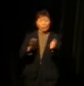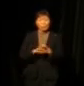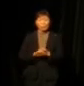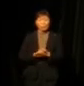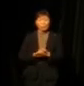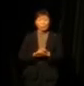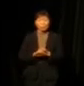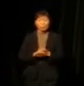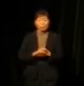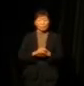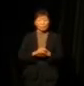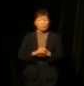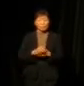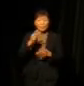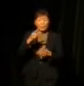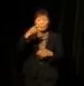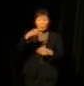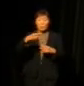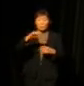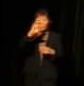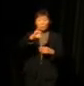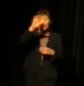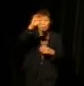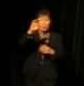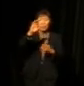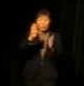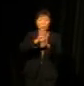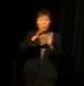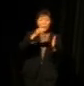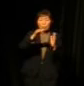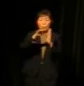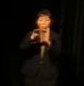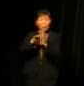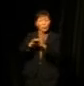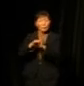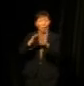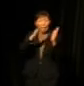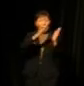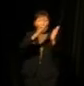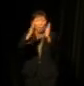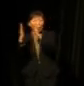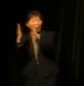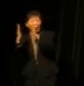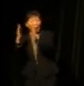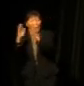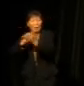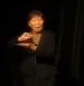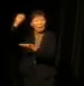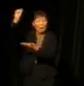2段の戸棚は大きくね、海側の壁に寄りかかってしまいました。あとは